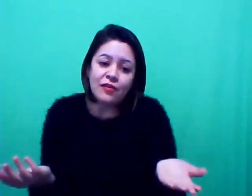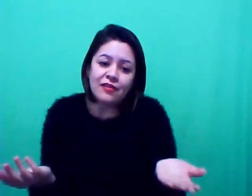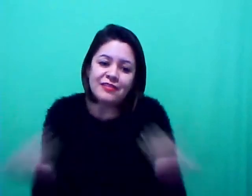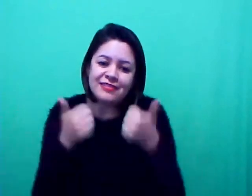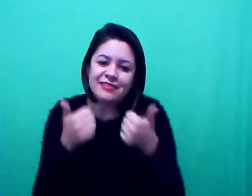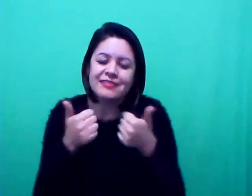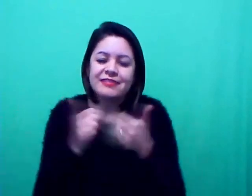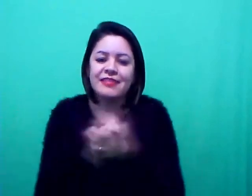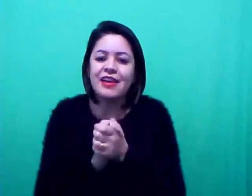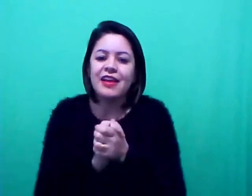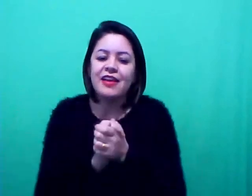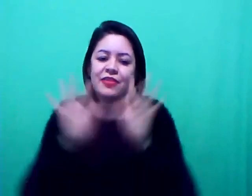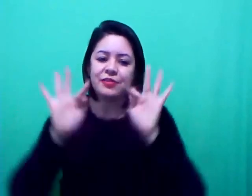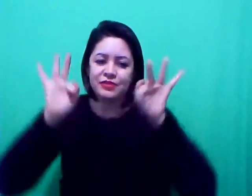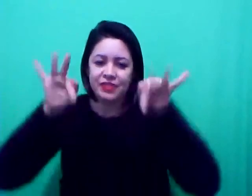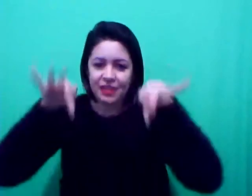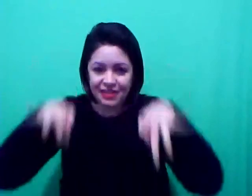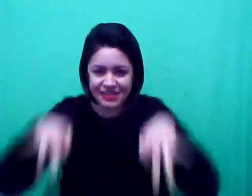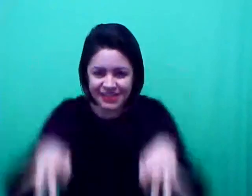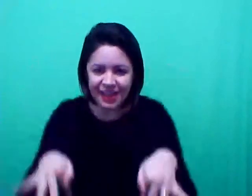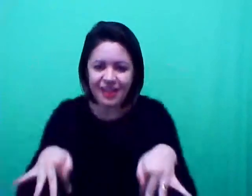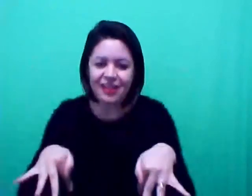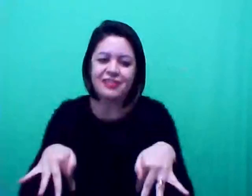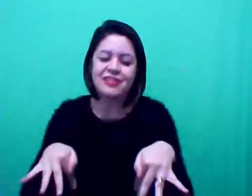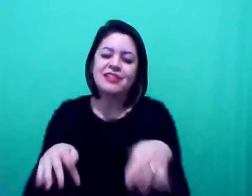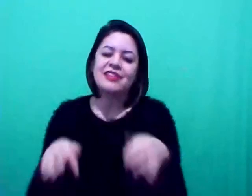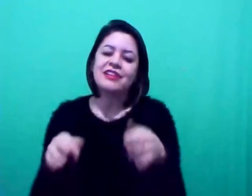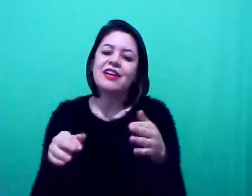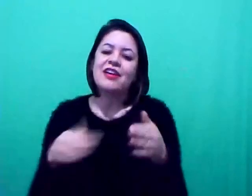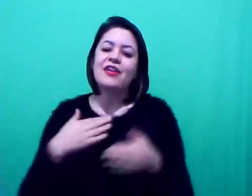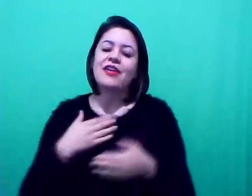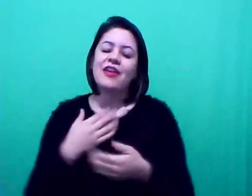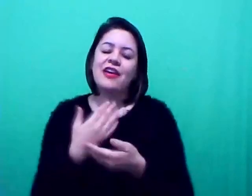Então, beleza? Nós chegamos ao final.